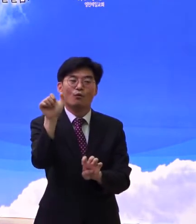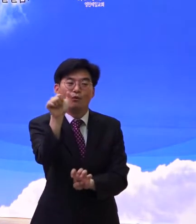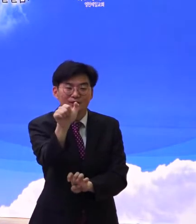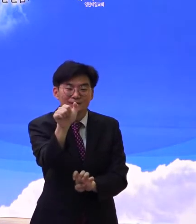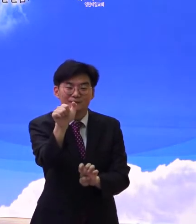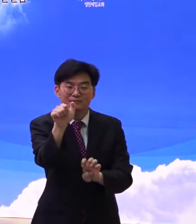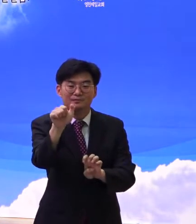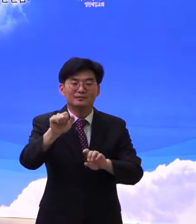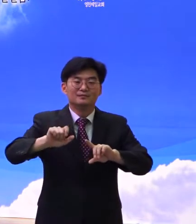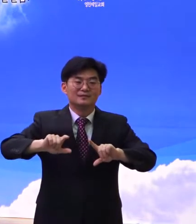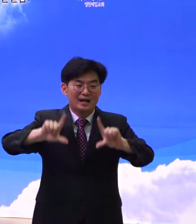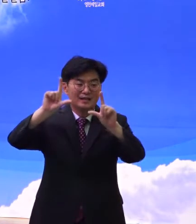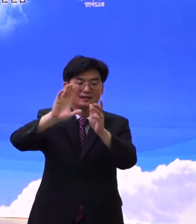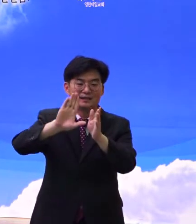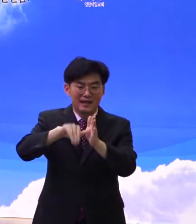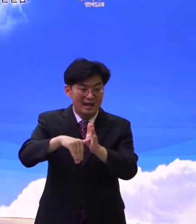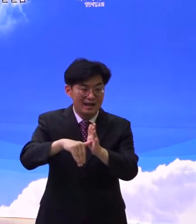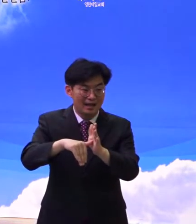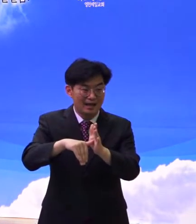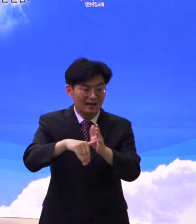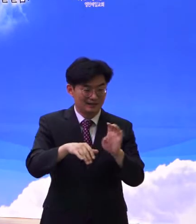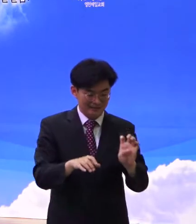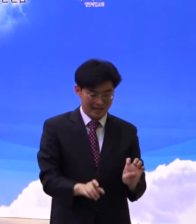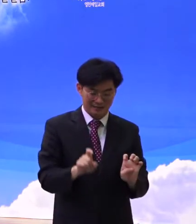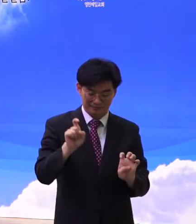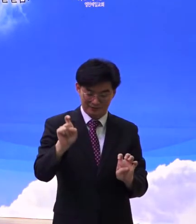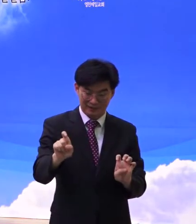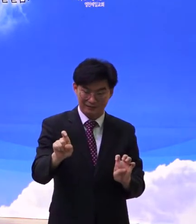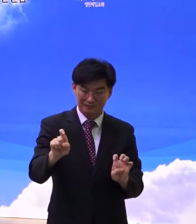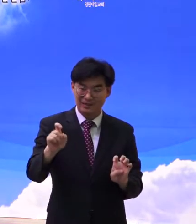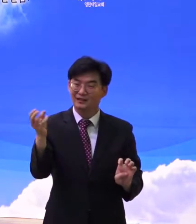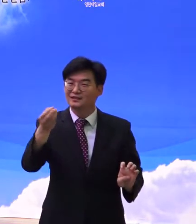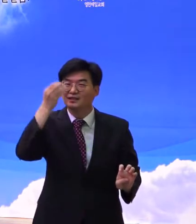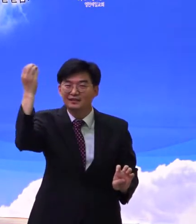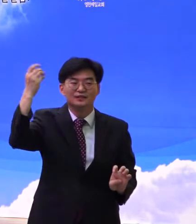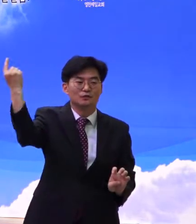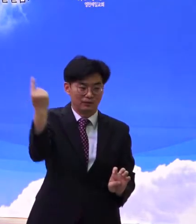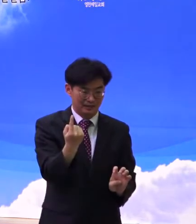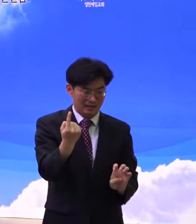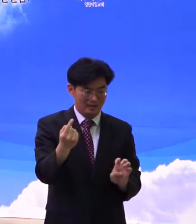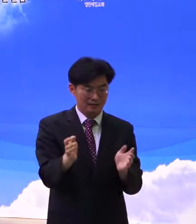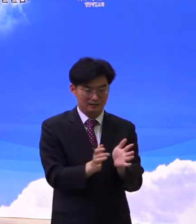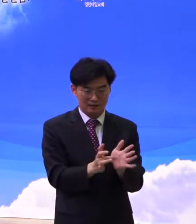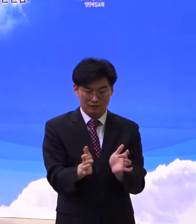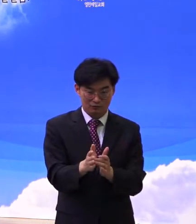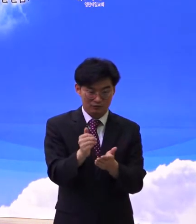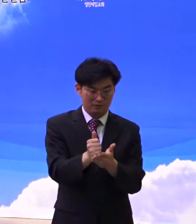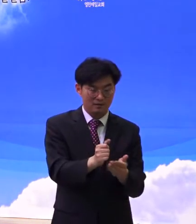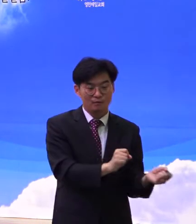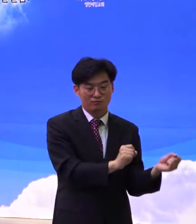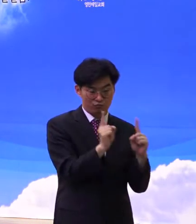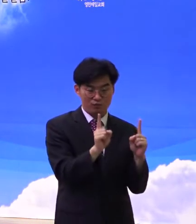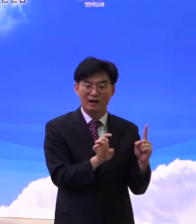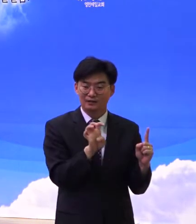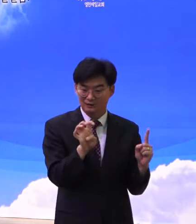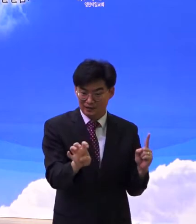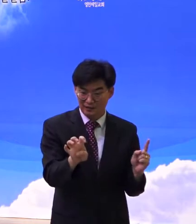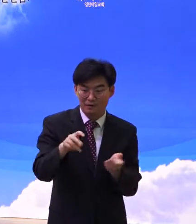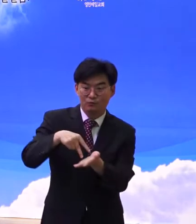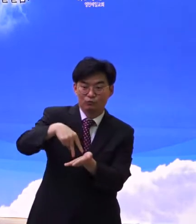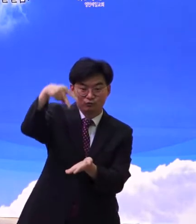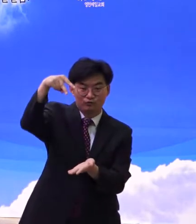강림하셨습니다. 그때가 이제 오순절인 거죠. 오늘 본문에 있는 십자가에 달리실 때부터 성령 강림하실